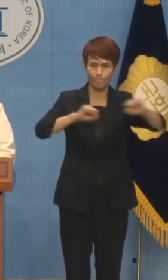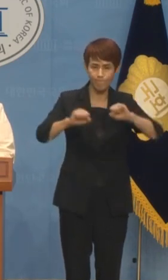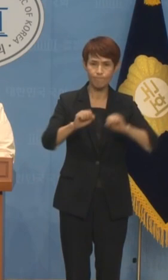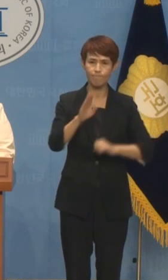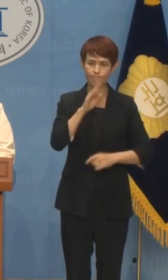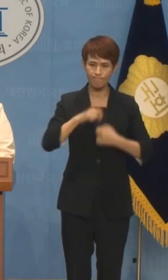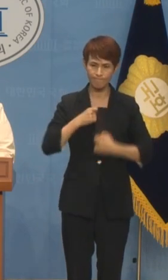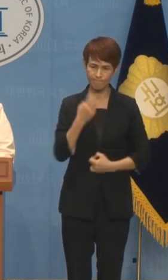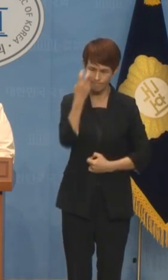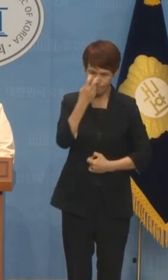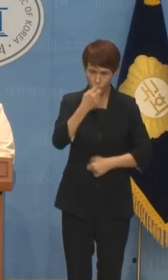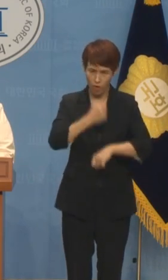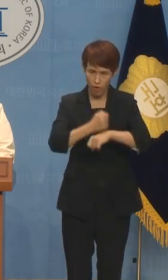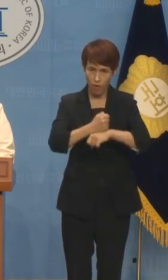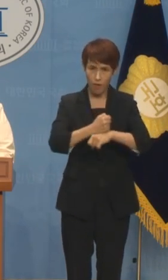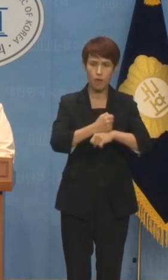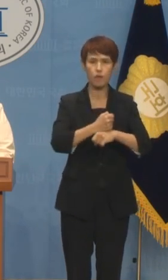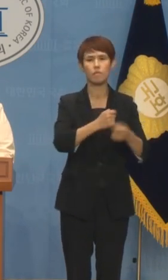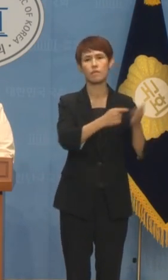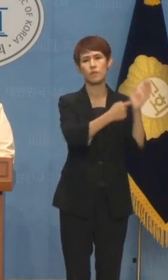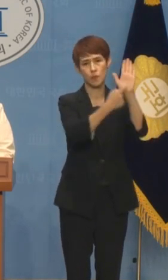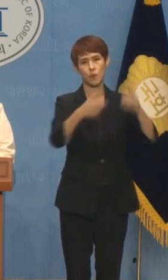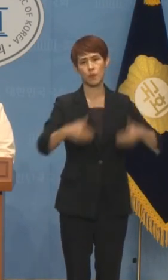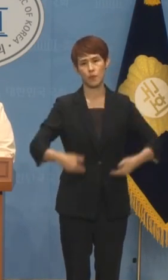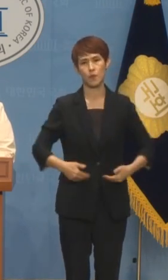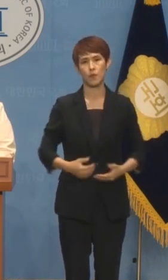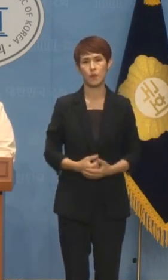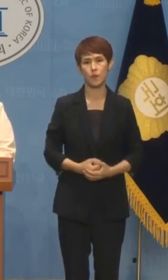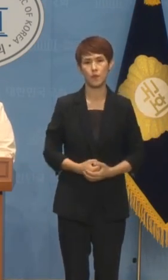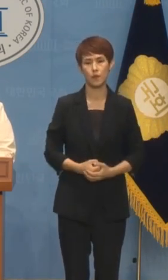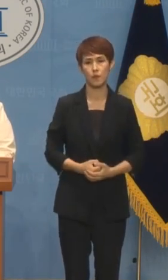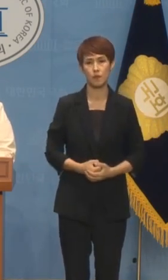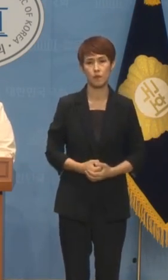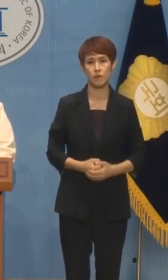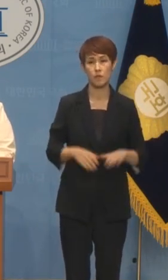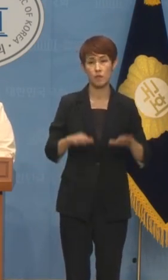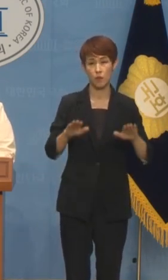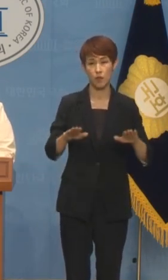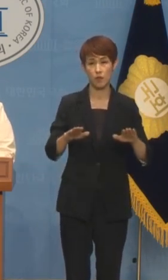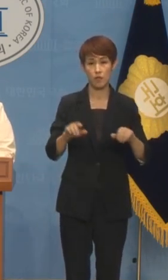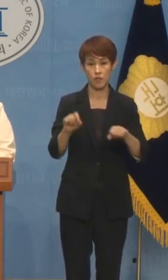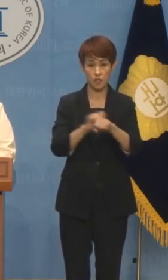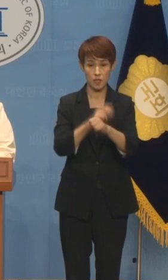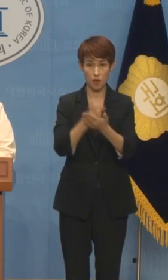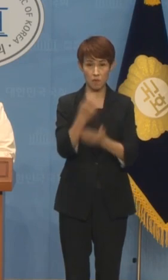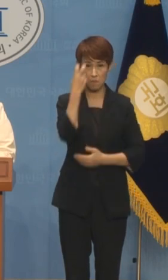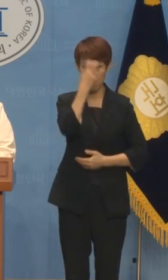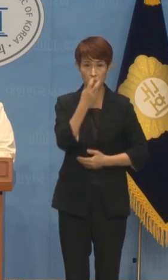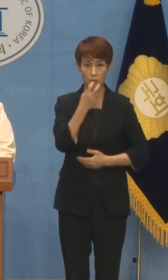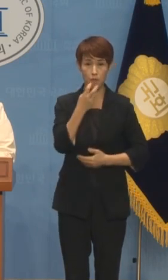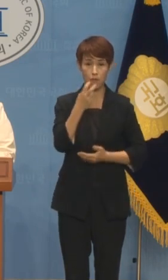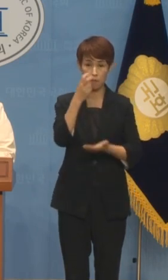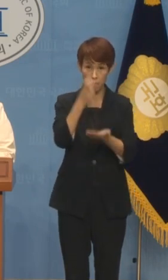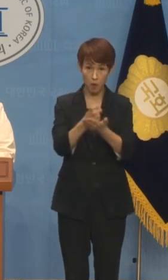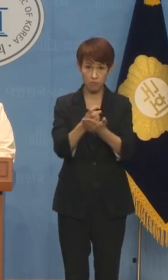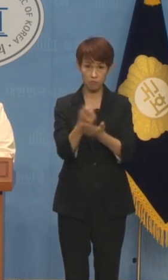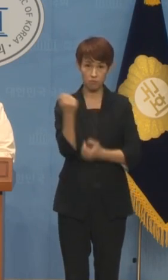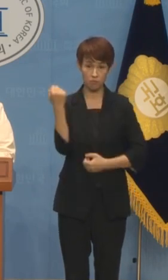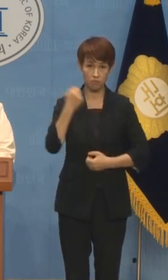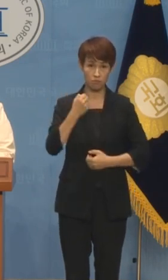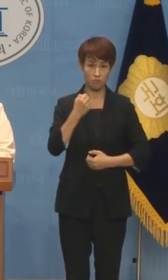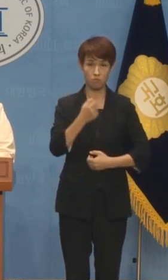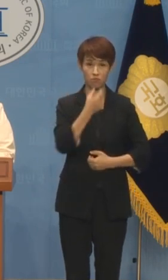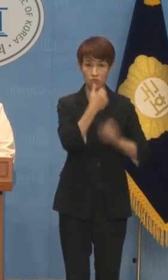진실을 밝히겠다고 해야 합니다. 이번 최상병 특검법을 거부한다면